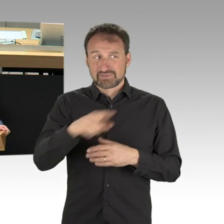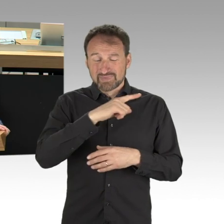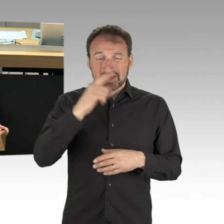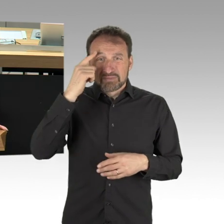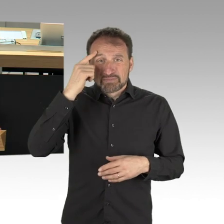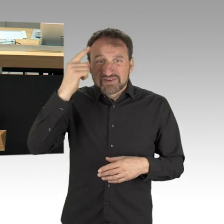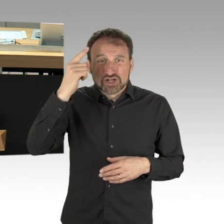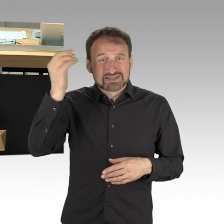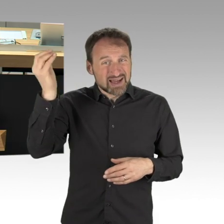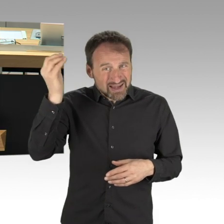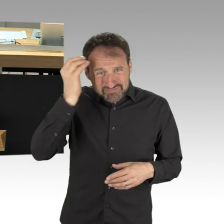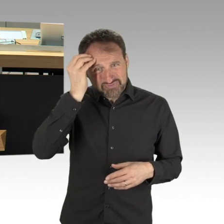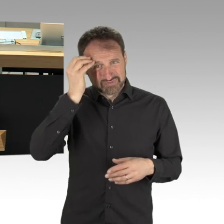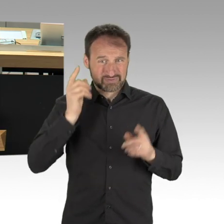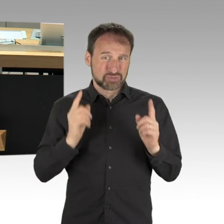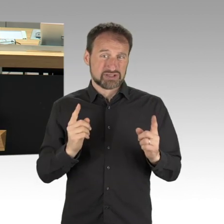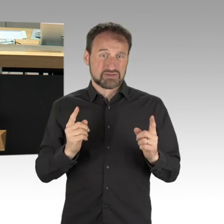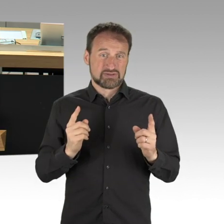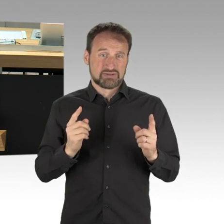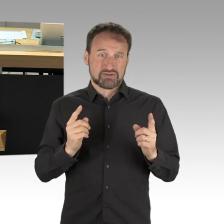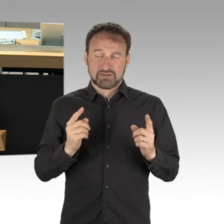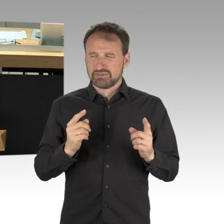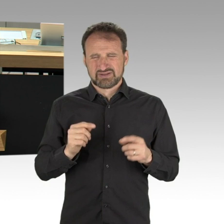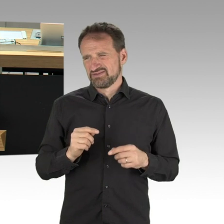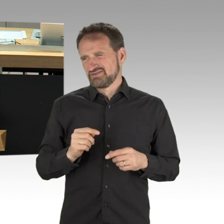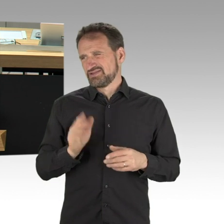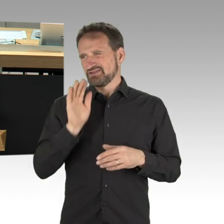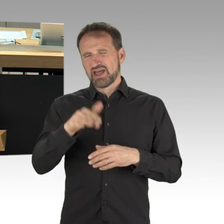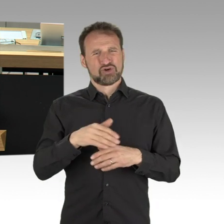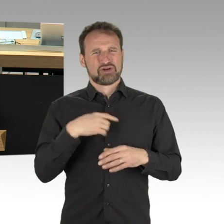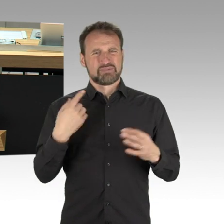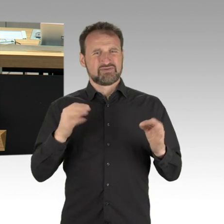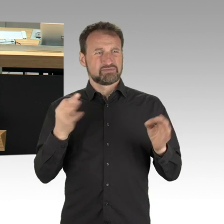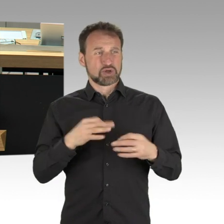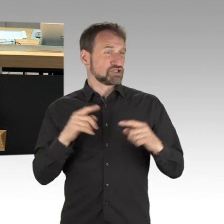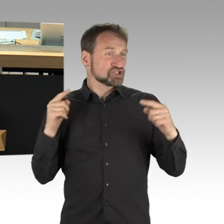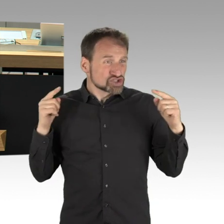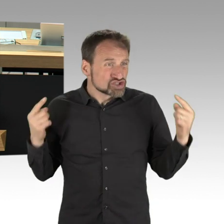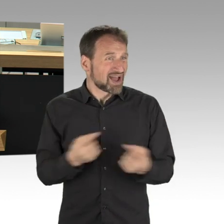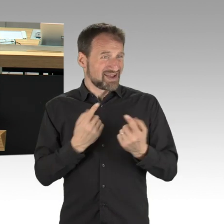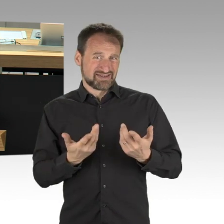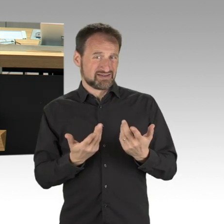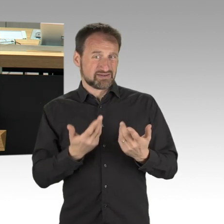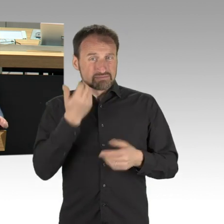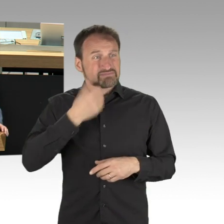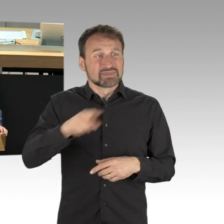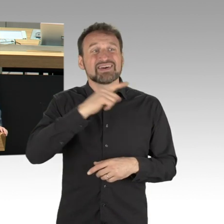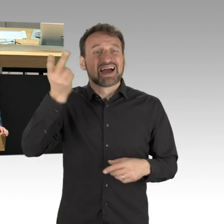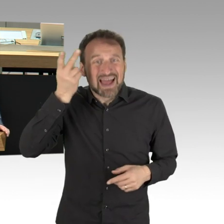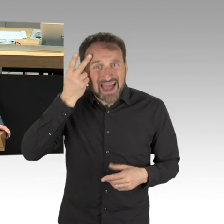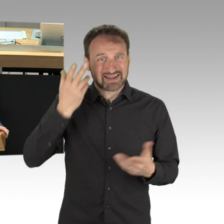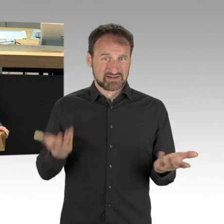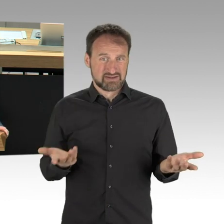Und gerade in Anbetracht dessen, dass wir uns bei weitem nicht bei Stunde Null befinden beim Kampf gegen